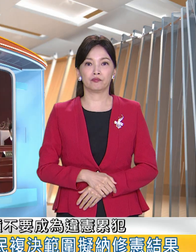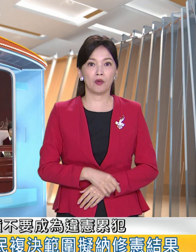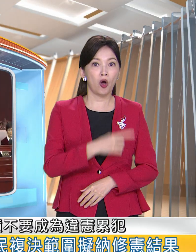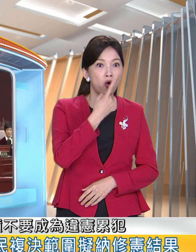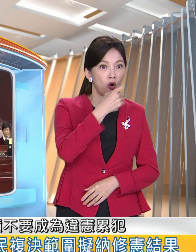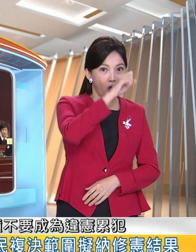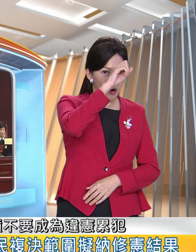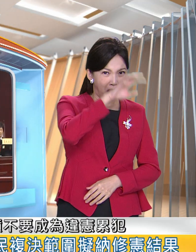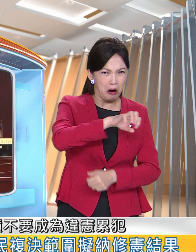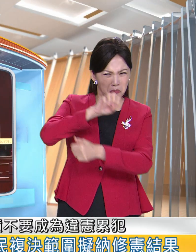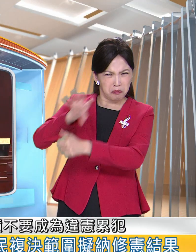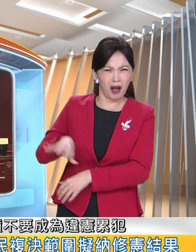的累犯。